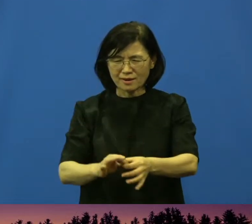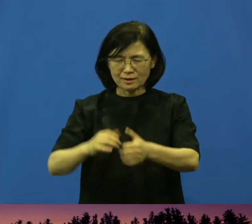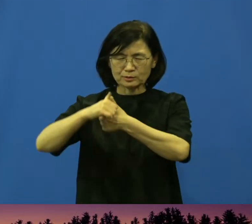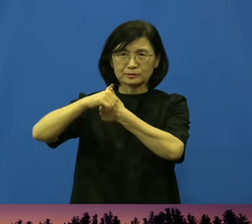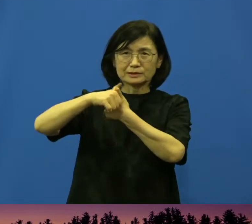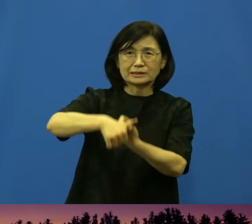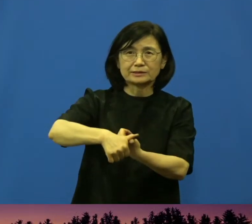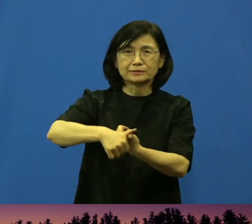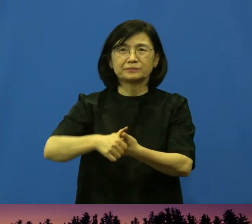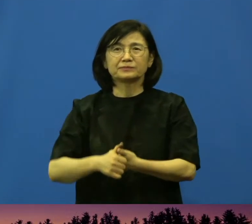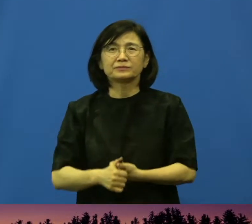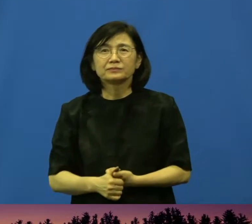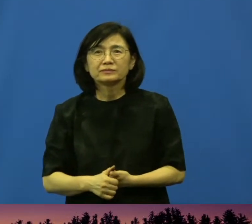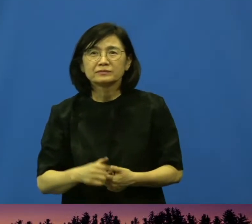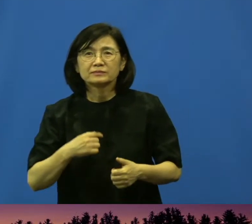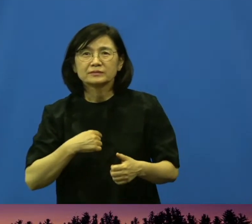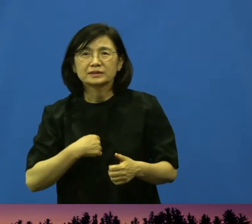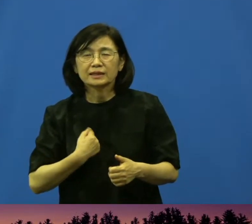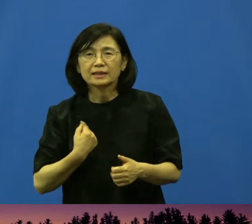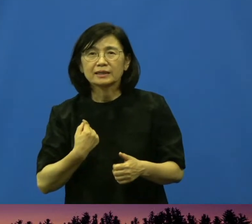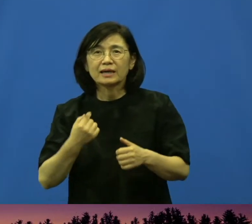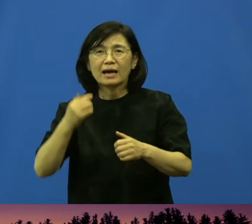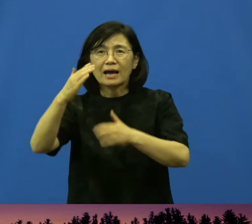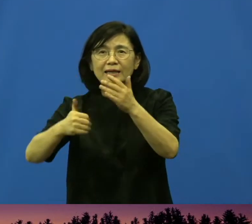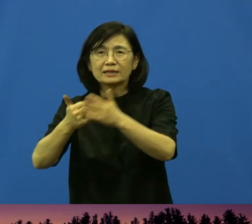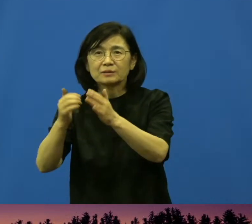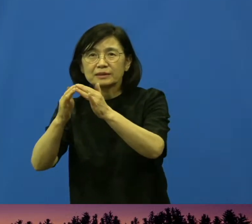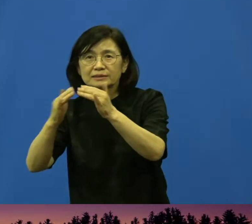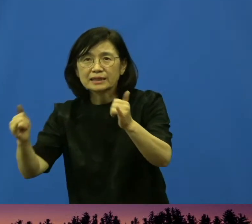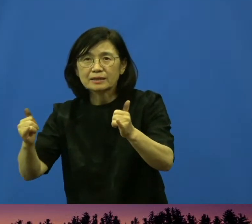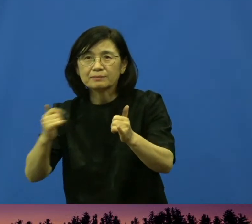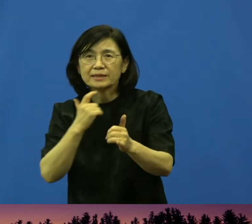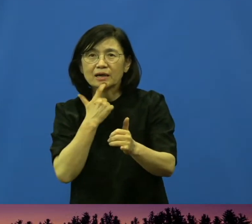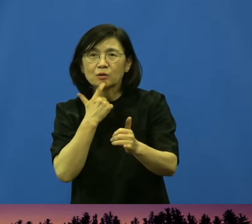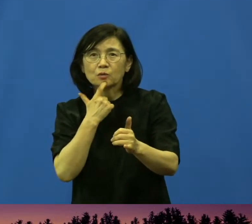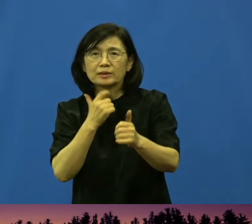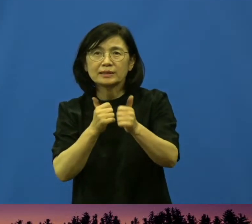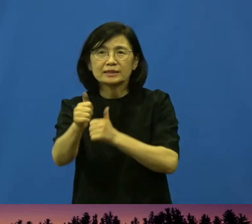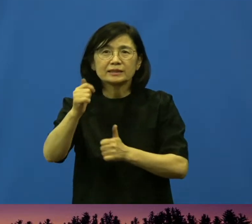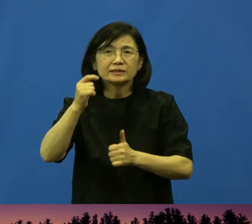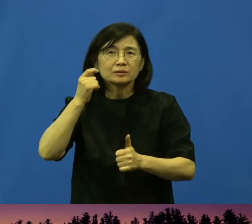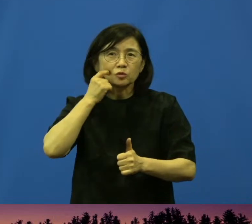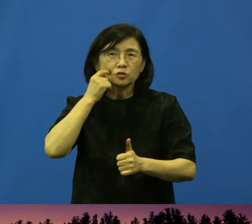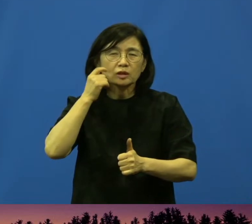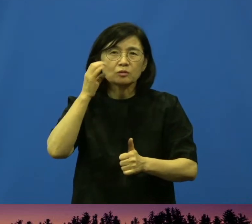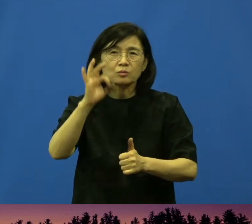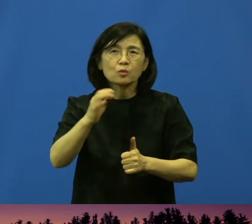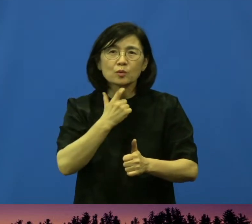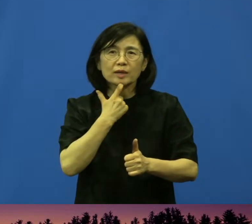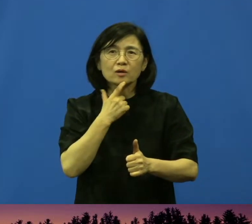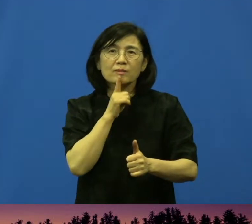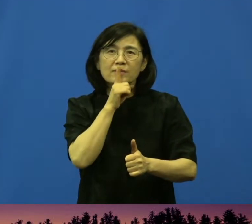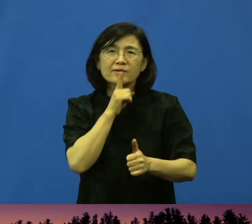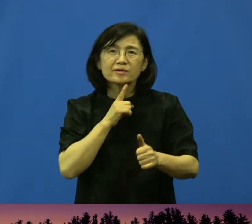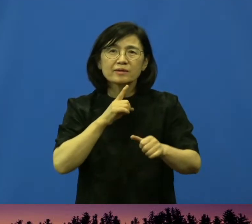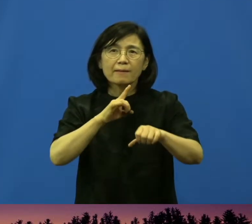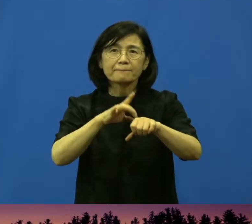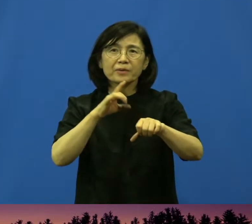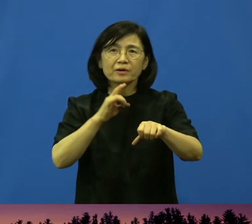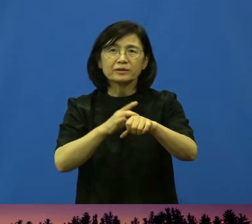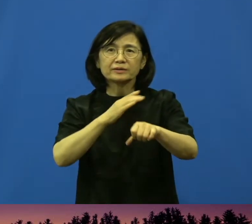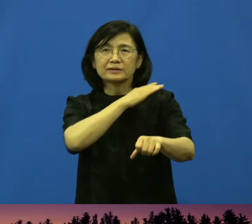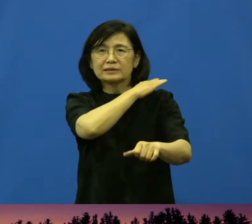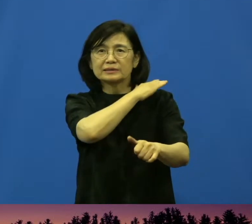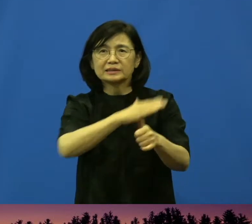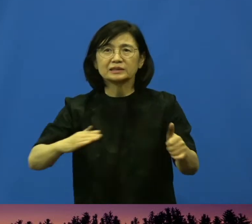25절에 그러니까 자기가 야곱을 이기지 못함을 보고 그가 야곱의 허벅지 관절을 치매 야곱의 허벅지 관절이 그 사람과 씨름할